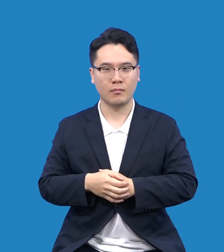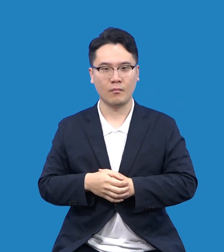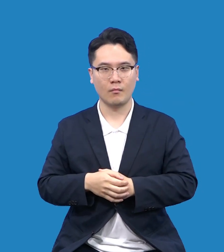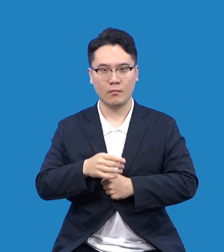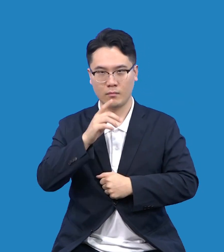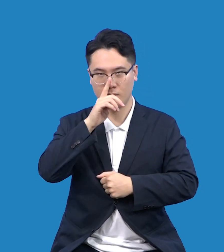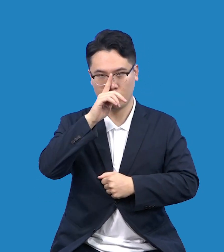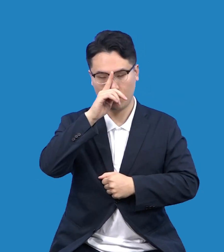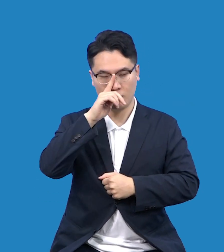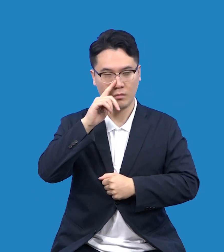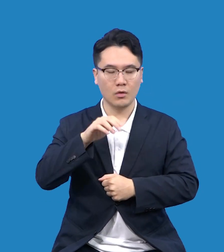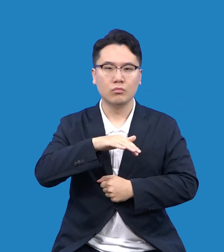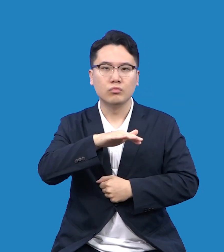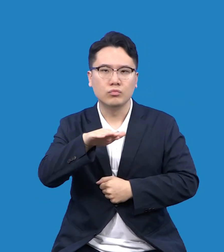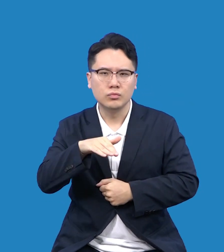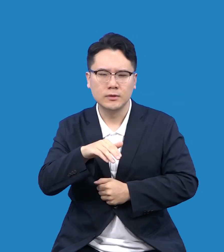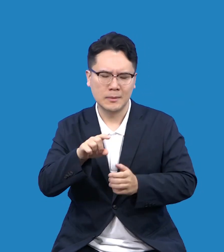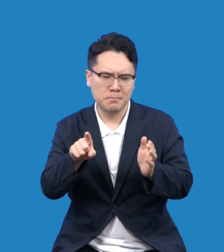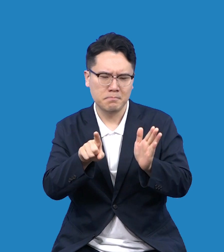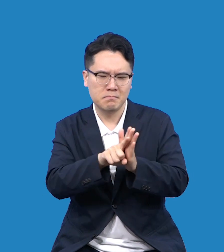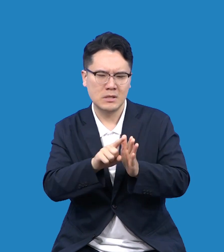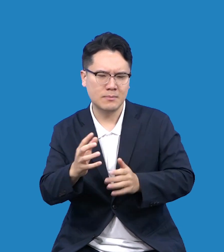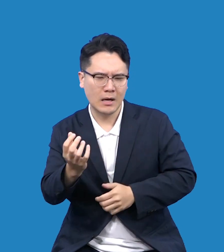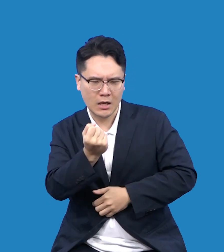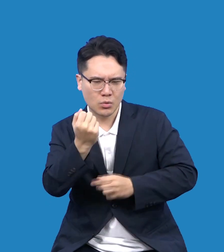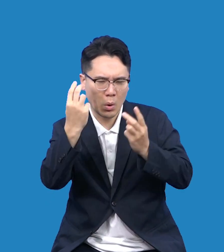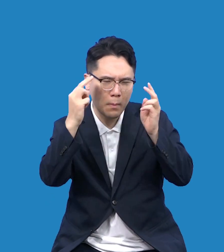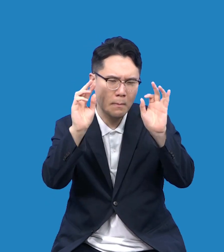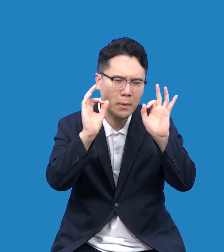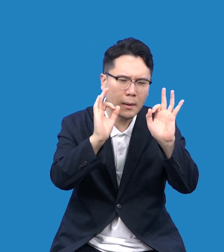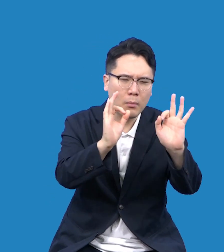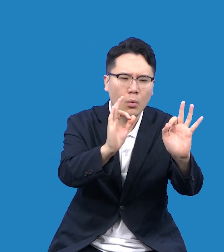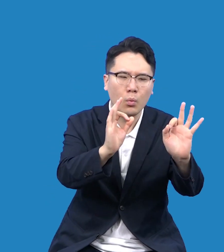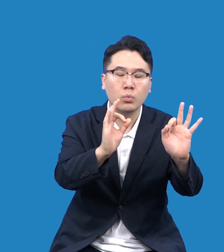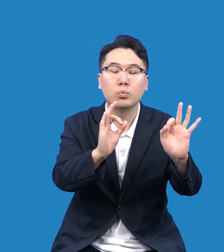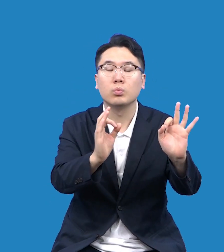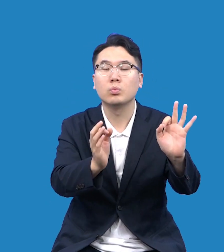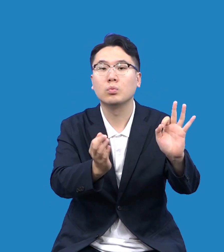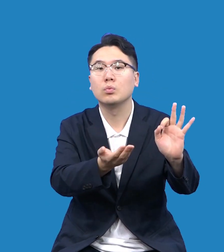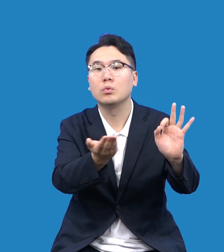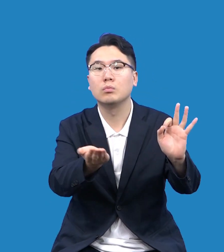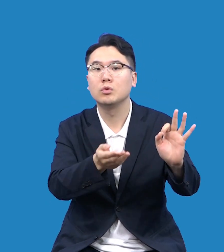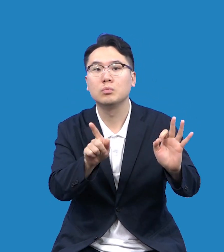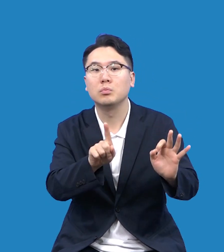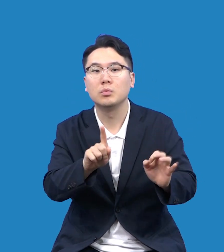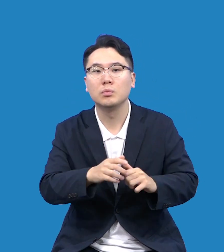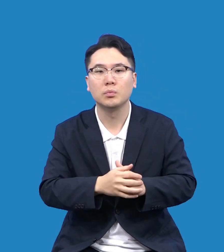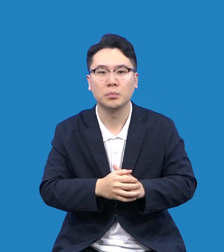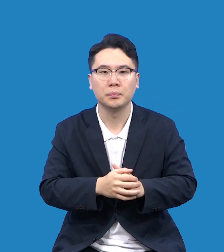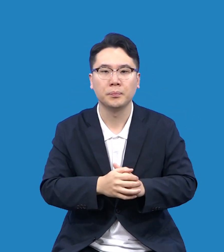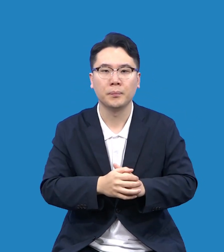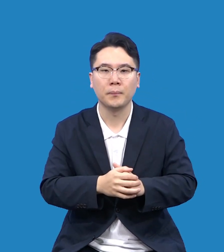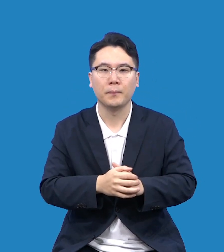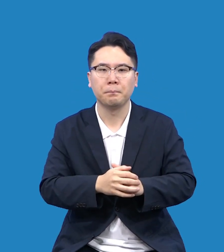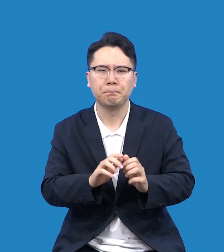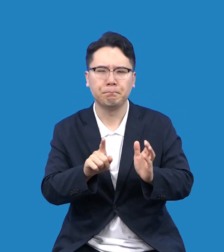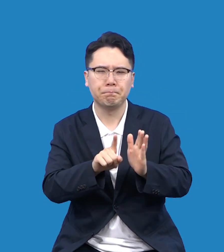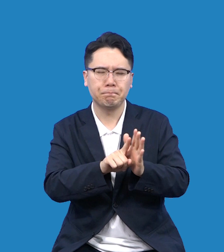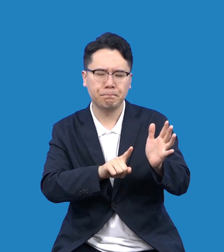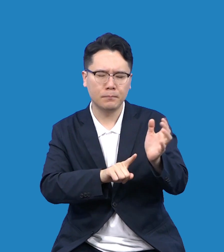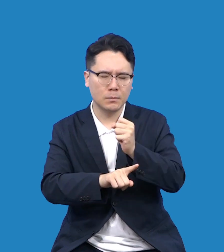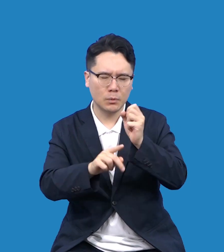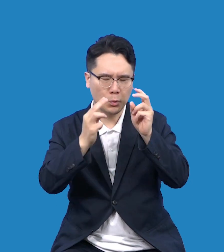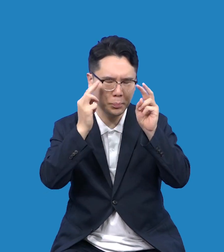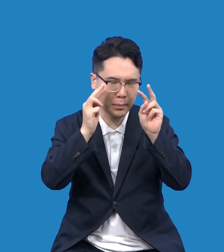무엇을 우리는 믿음으로 바라본다는 말입니까? 믿음으로 바라보기의 실체, 그 의미는